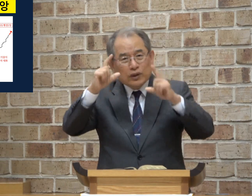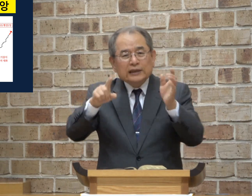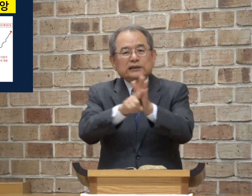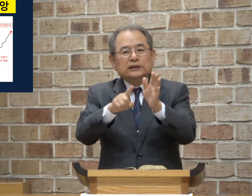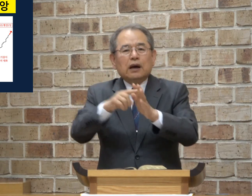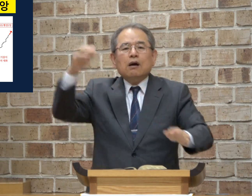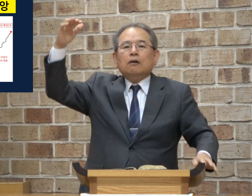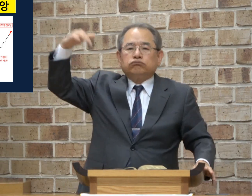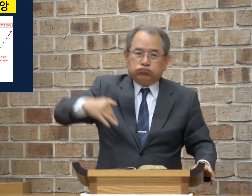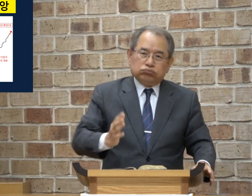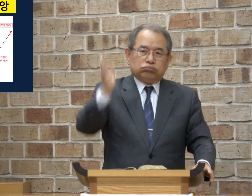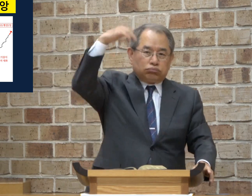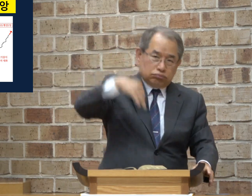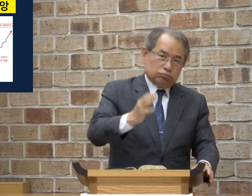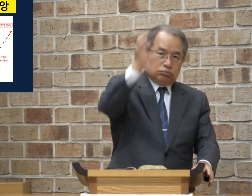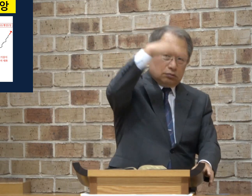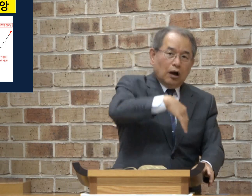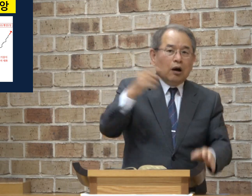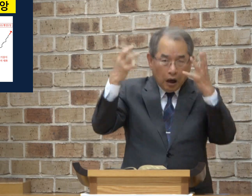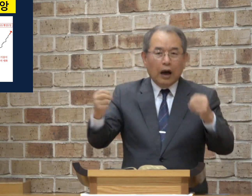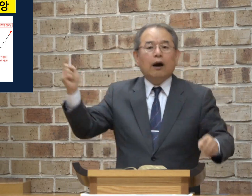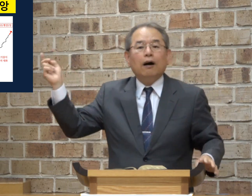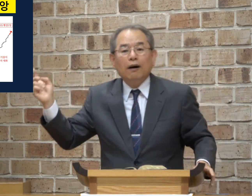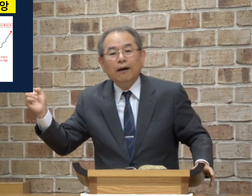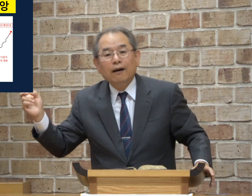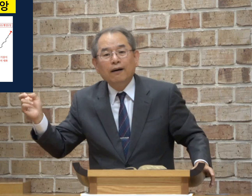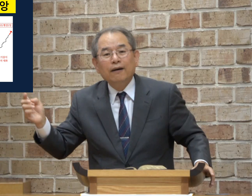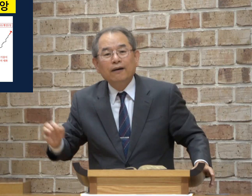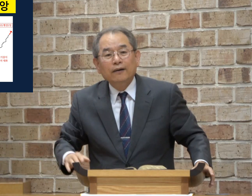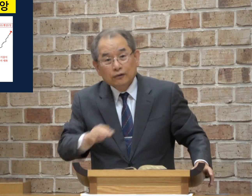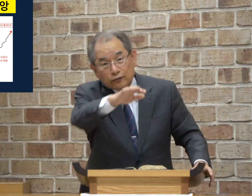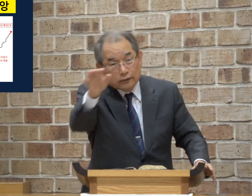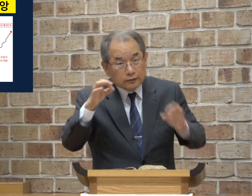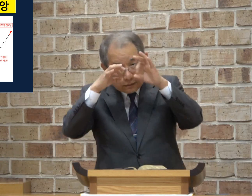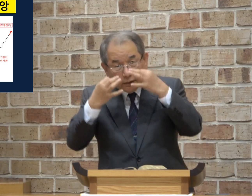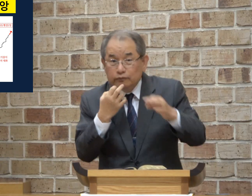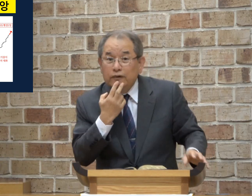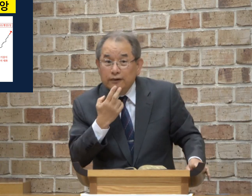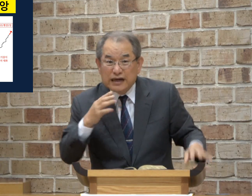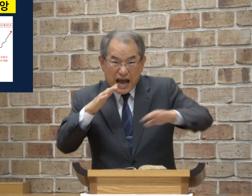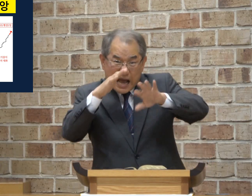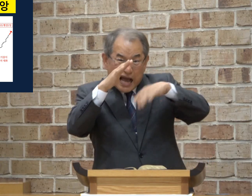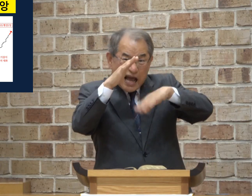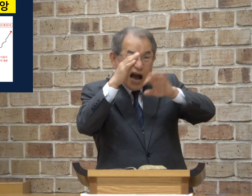예수님을 따랐던 제자임에도 불구하고 신앙에 온전하지 못했음을 봅니다.